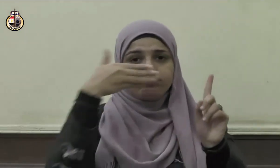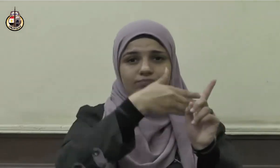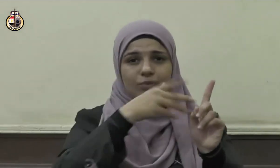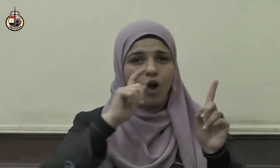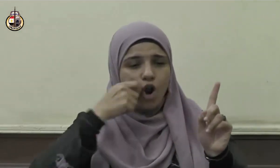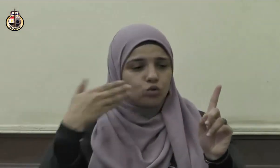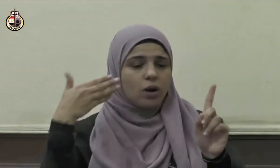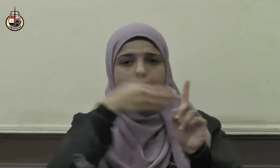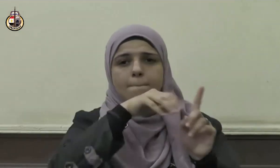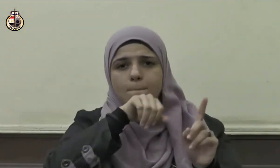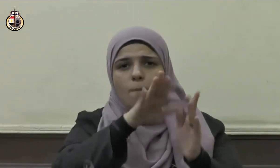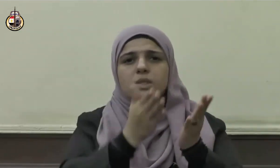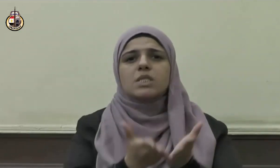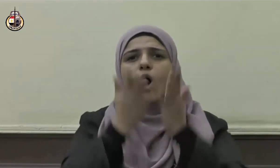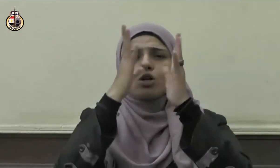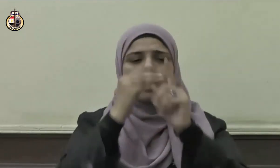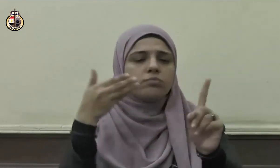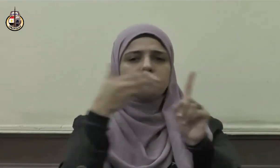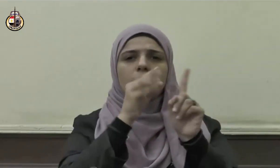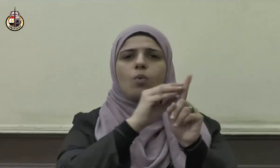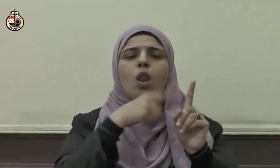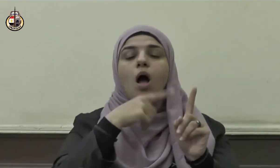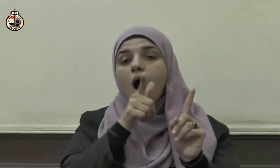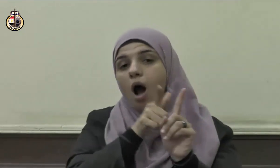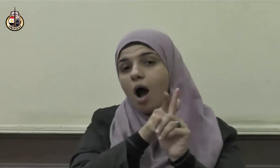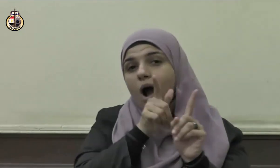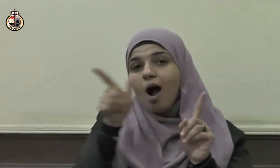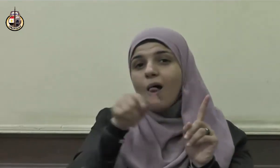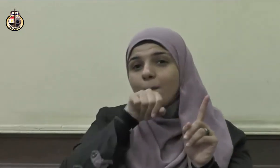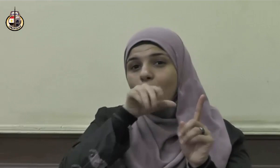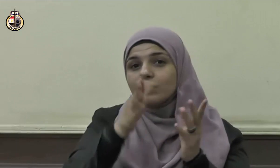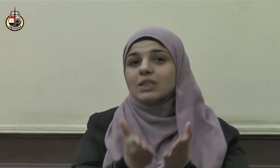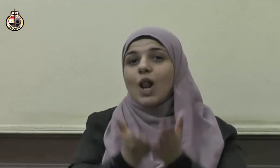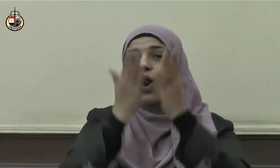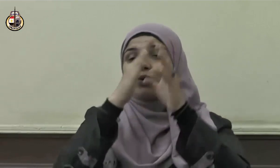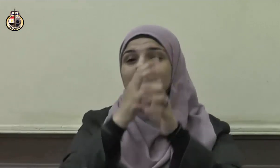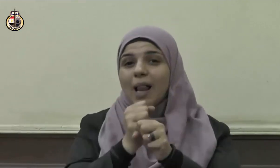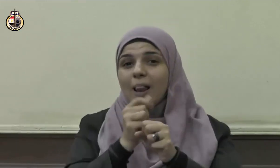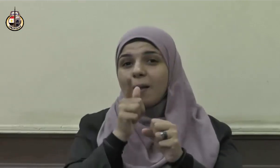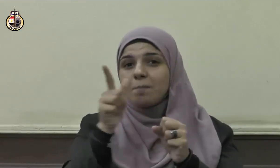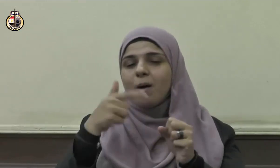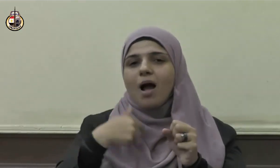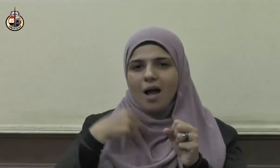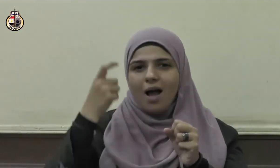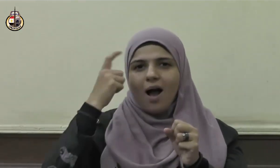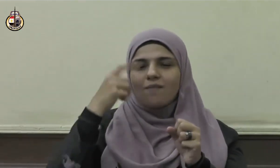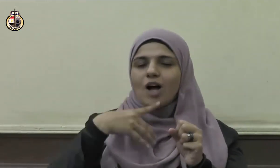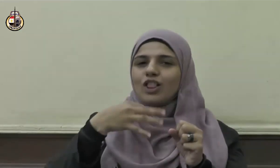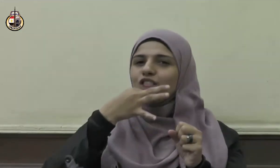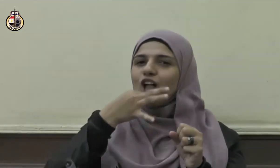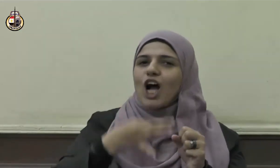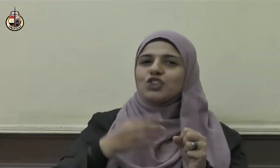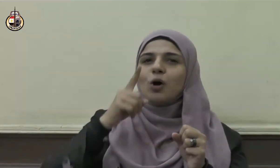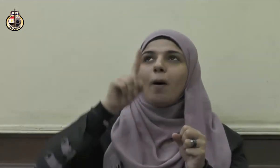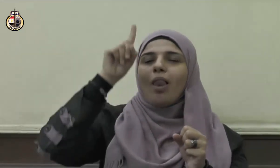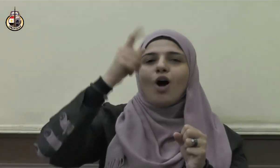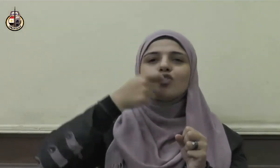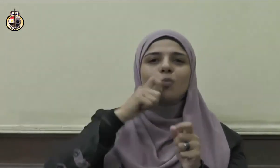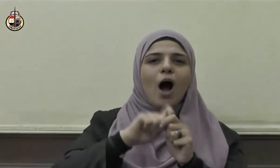عليه وسلم فقال صلى الله عليه وسلم لقد عجب الله عز وجل أو